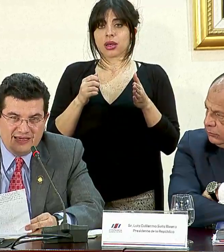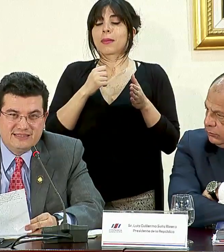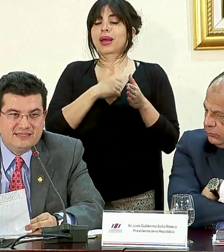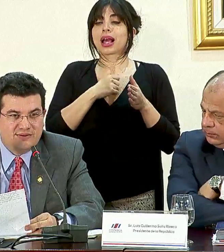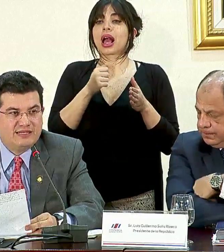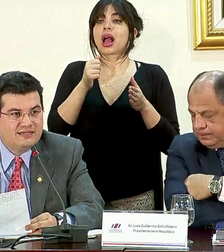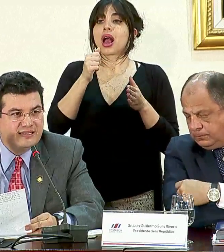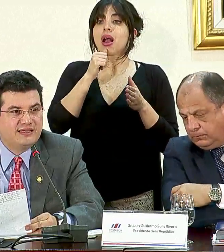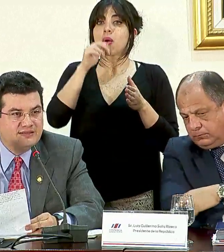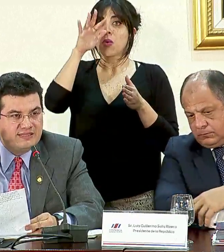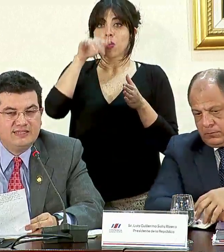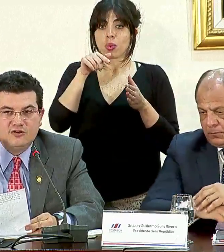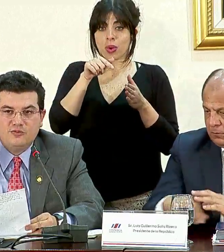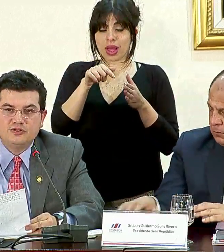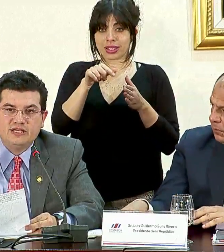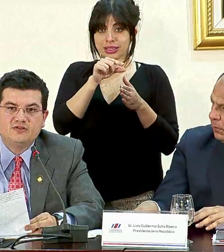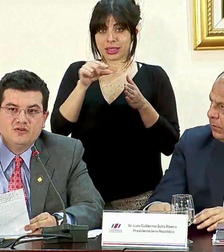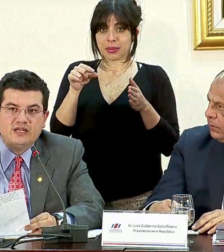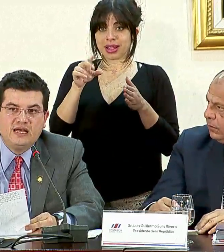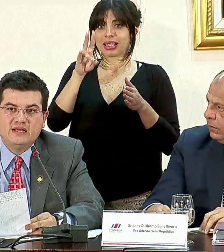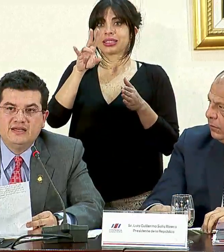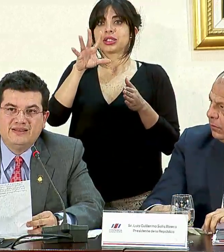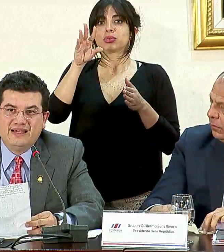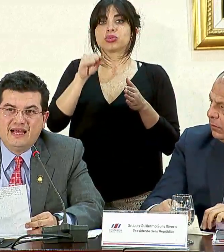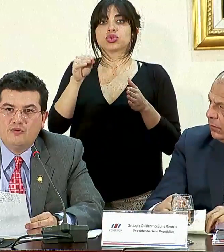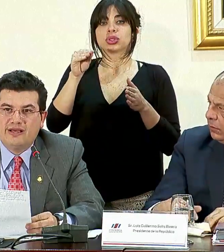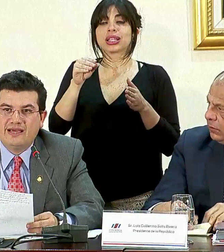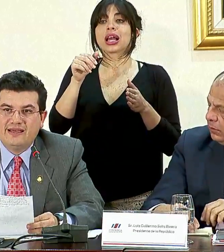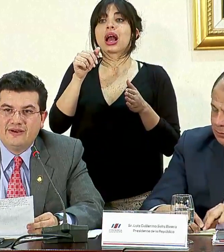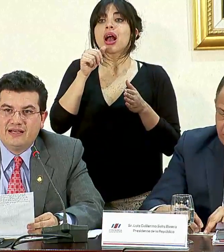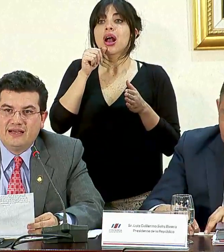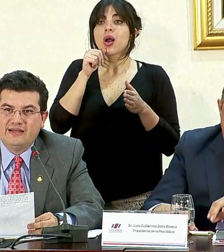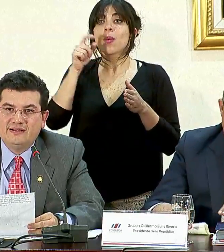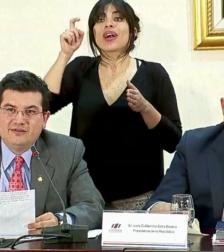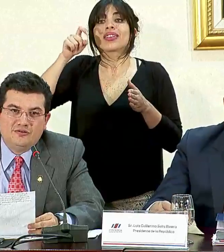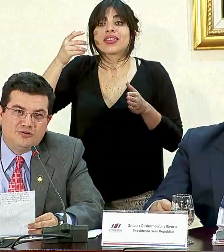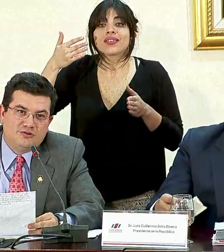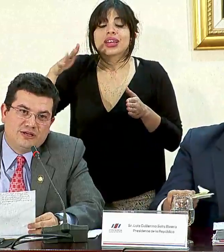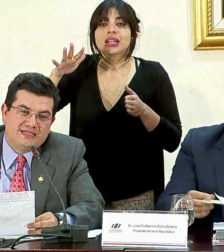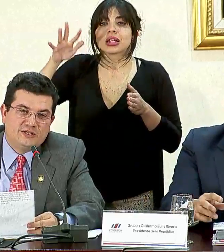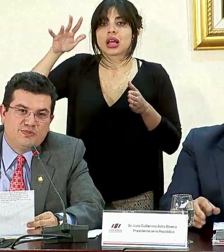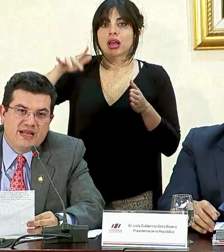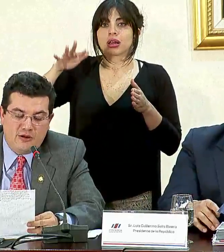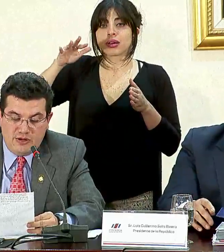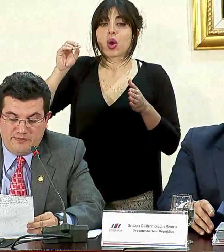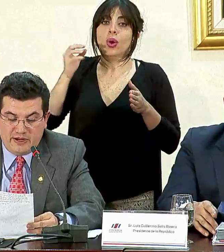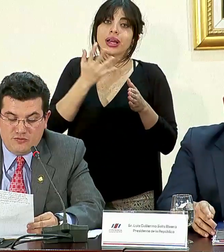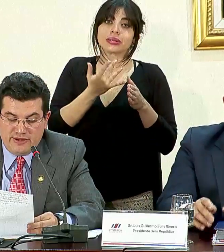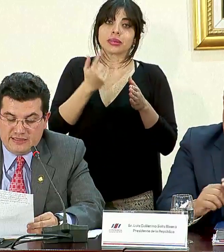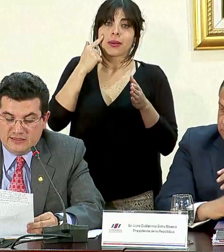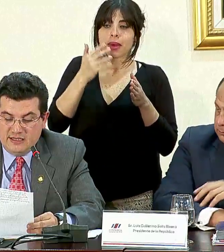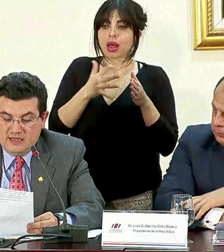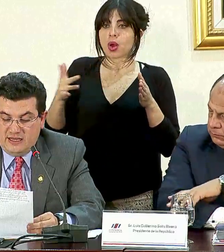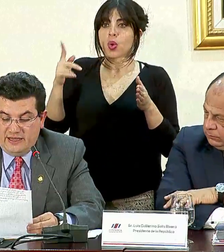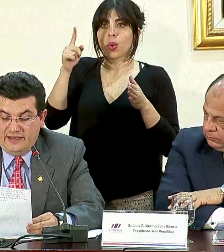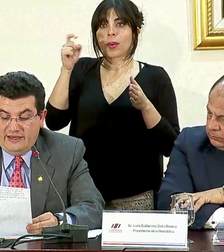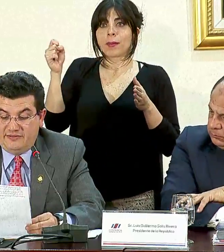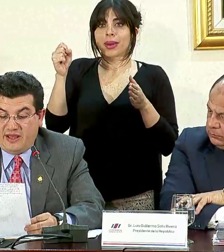el agua caída esta semana es el 75% del agua que debe caer o que es esperable para un